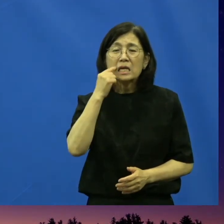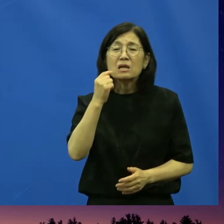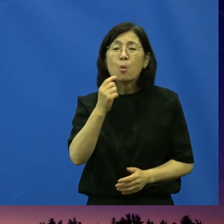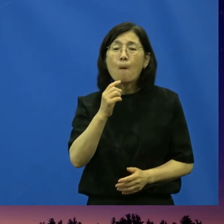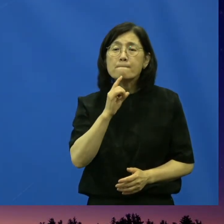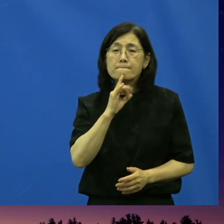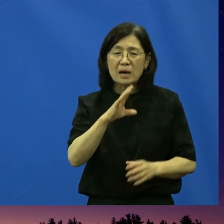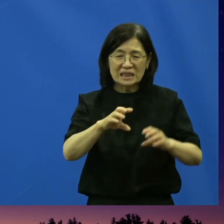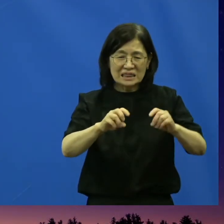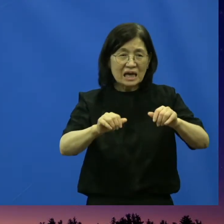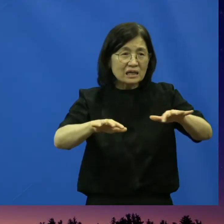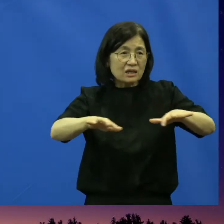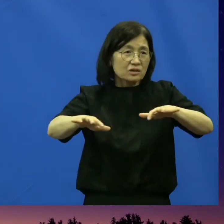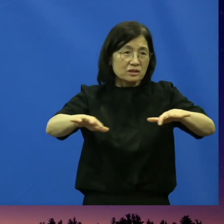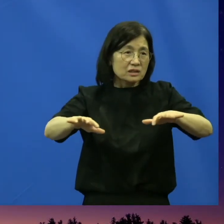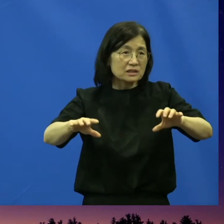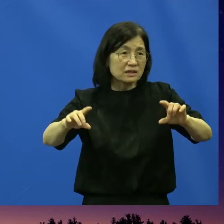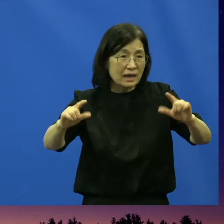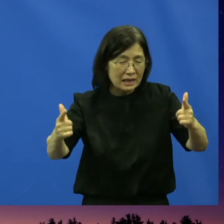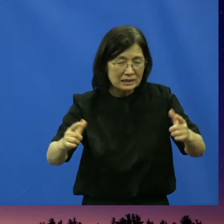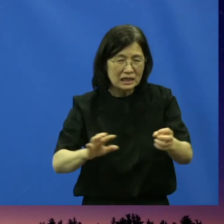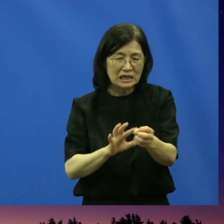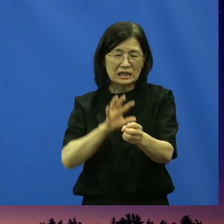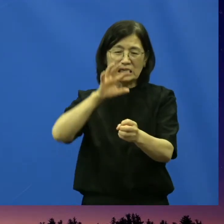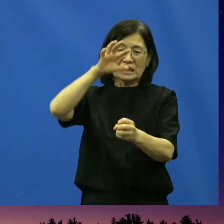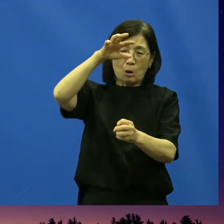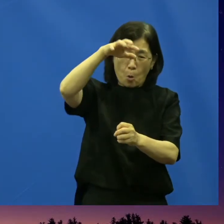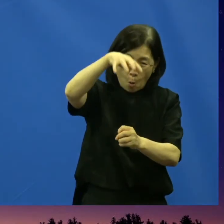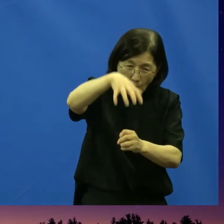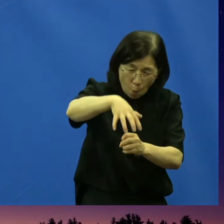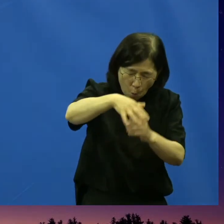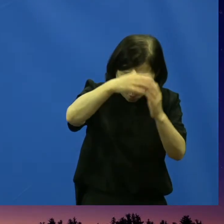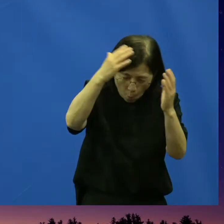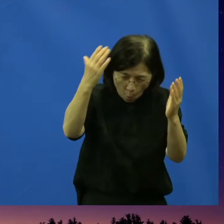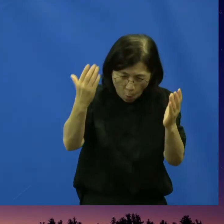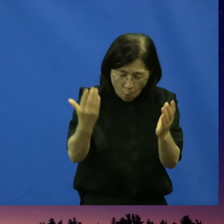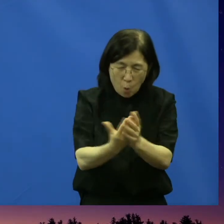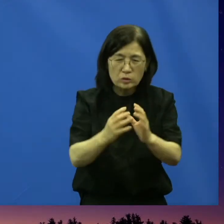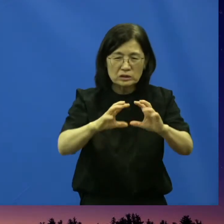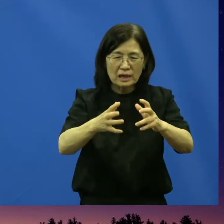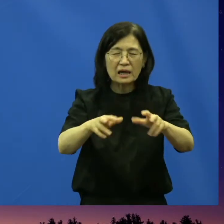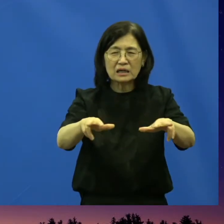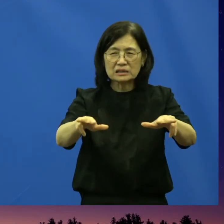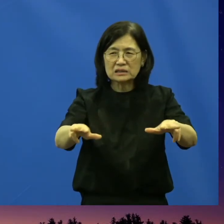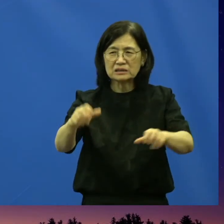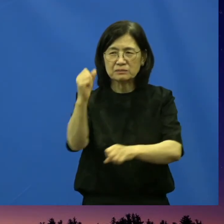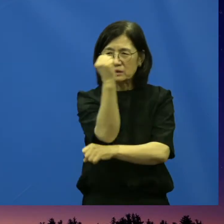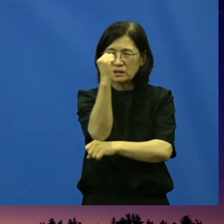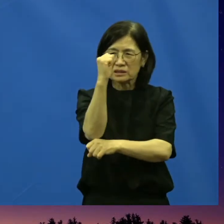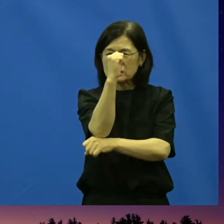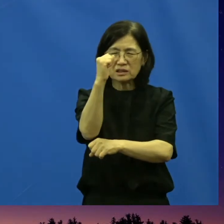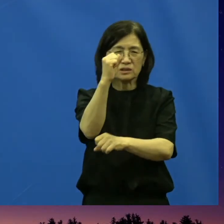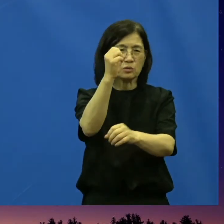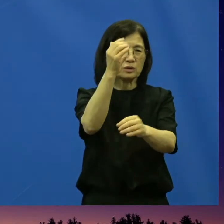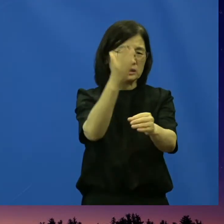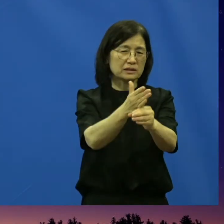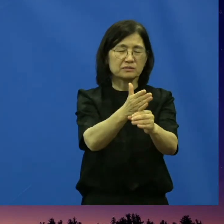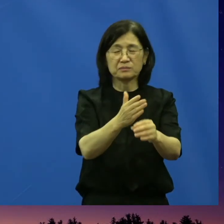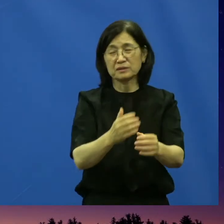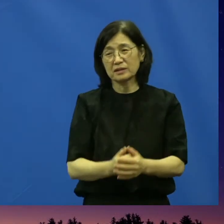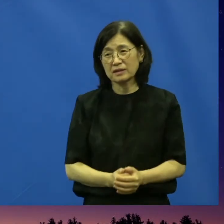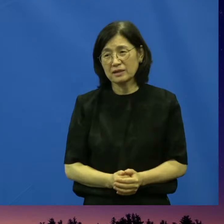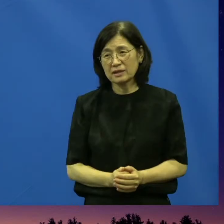이 지구촌이, 오늘 이 온 세상이, 그죠? 흔들리고 있는 거예요. 흔들리지 않는 게 없어요,